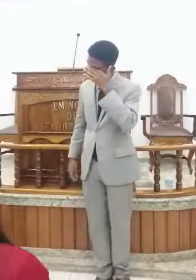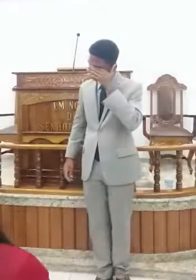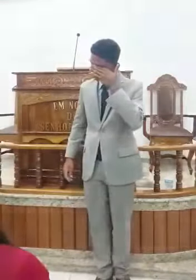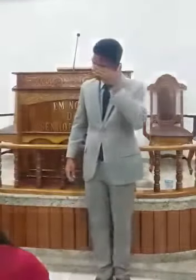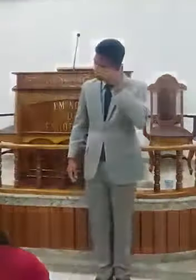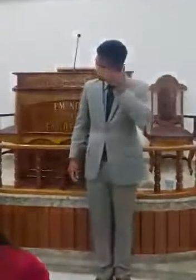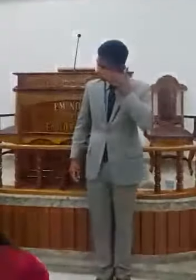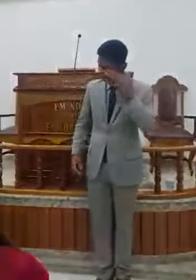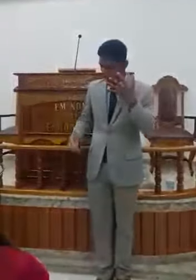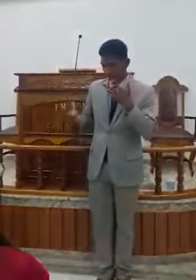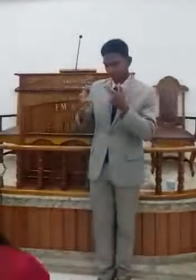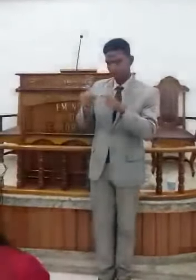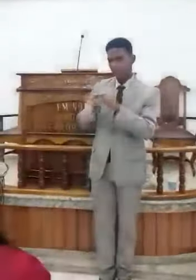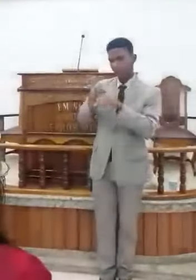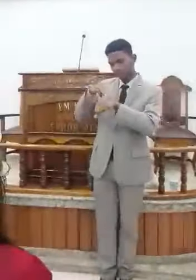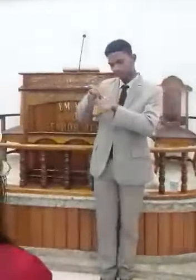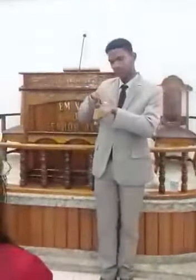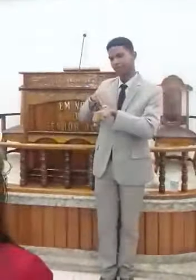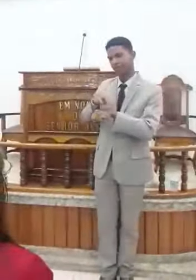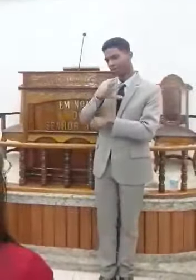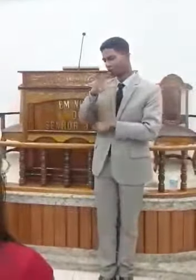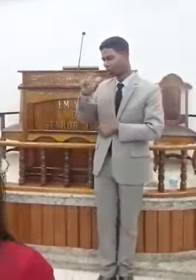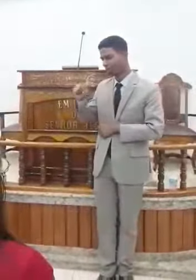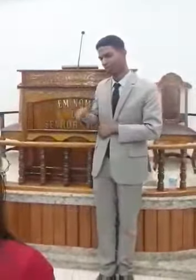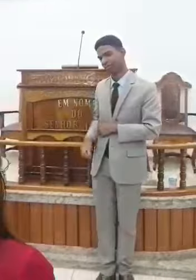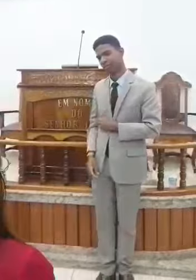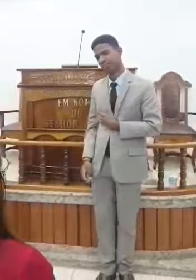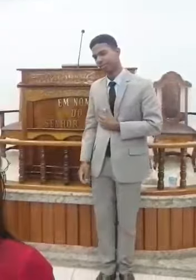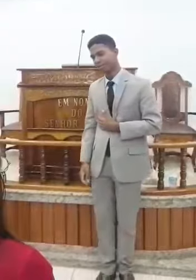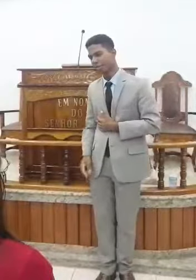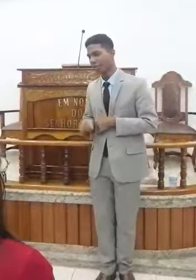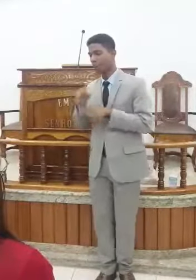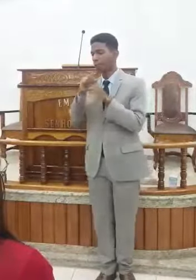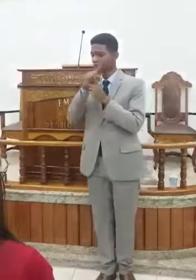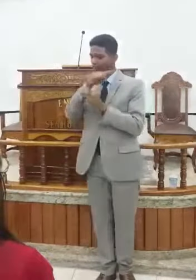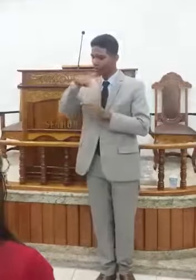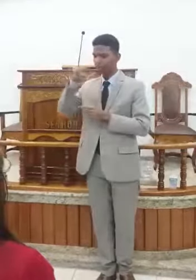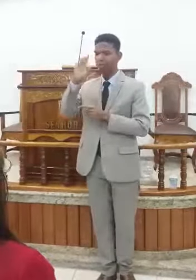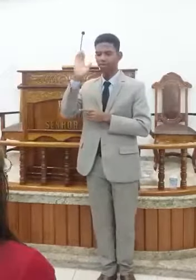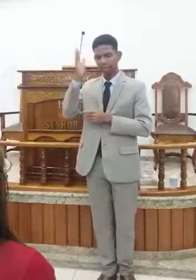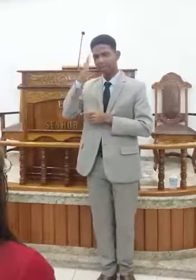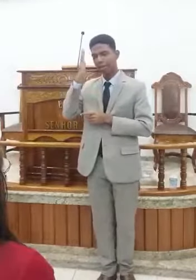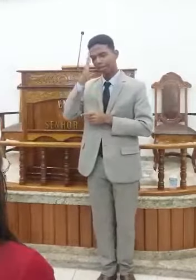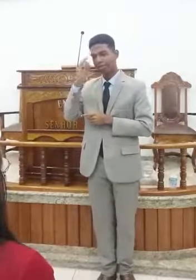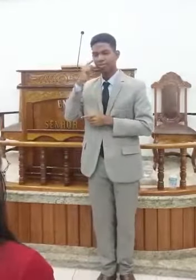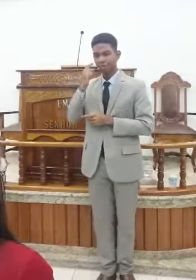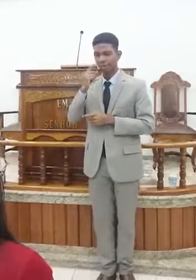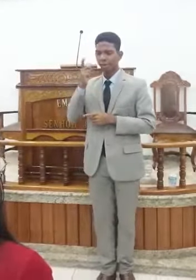mais importante, Deus abençoe o irmão, meu professor e todos os irmãos do ministério que estão aqui hoje, todos vocês que já sabiam.